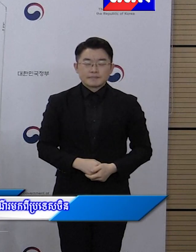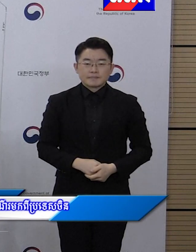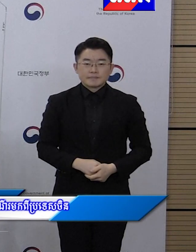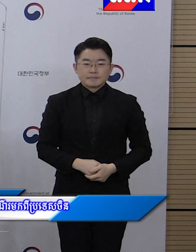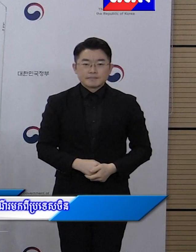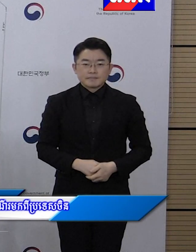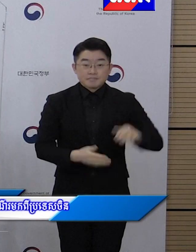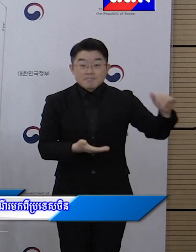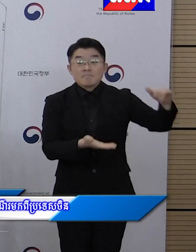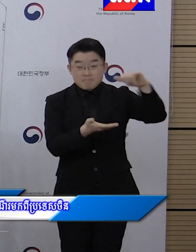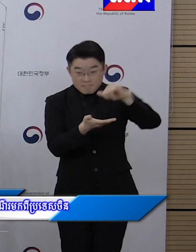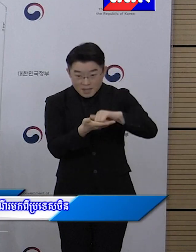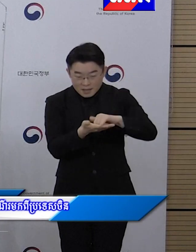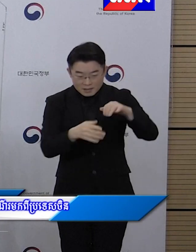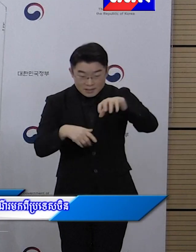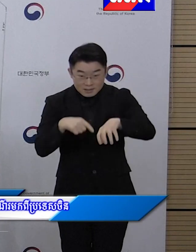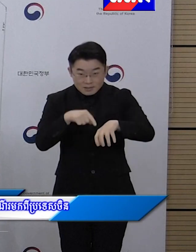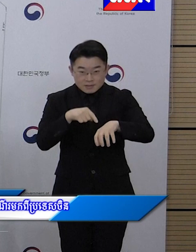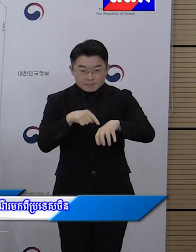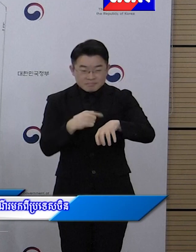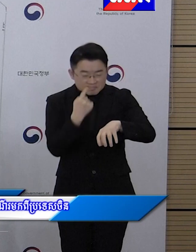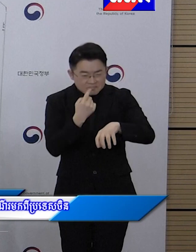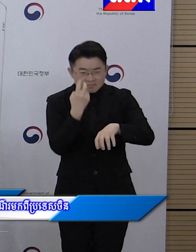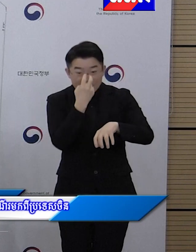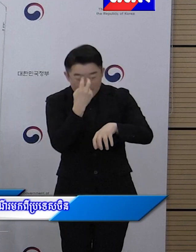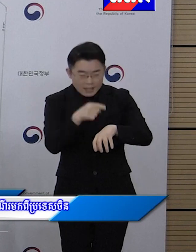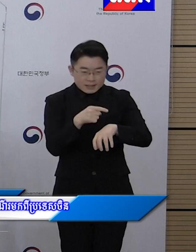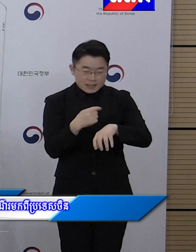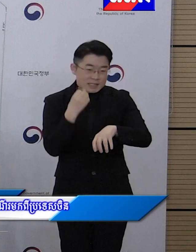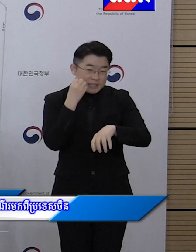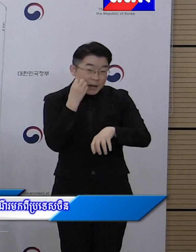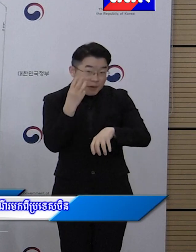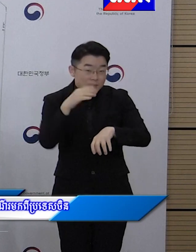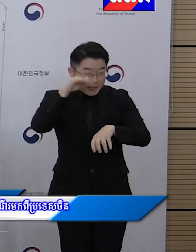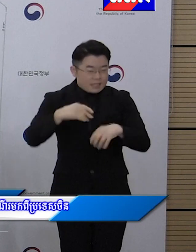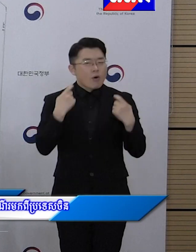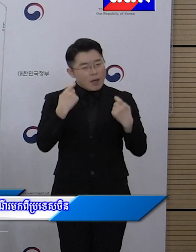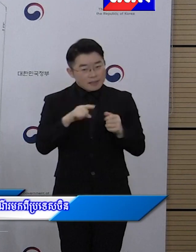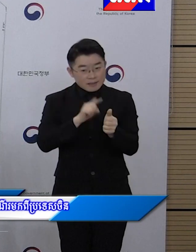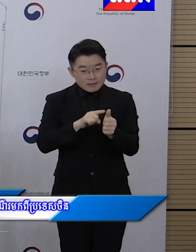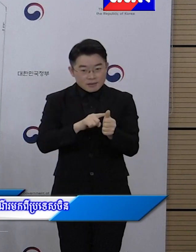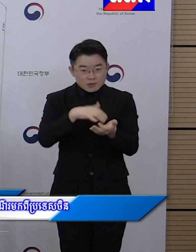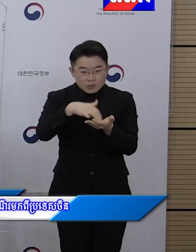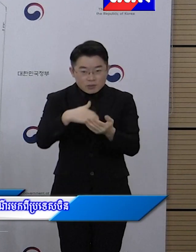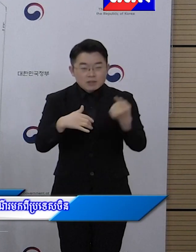ខែមករាដល់ថ្ងៃទី7ខែមករាហើយបានចូលទៅកាន់ប្រទេសកូរ៉េខាងត្បូងដោយក្នុងនោះមានម